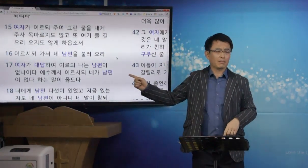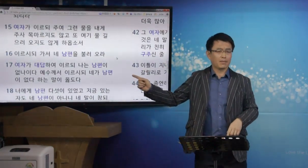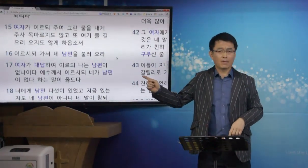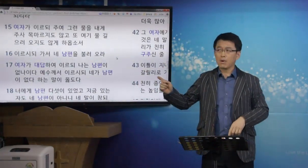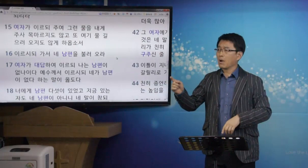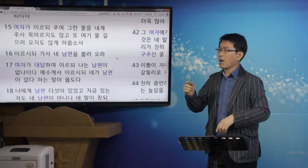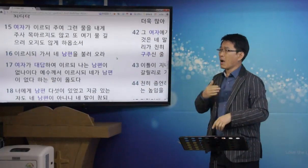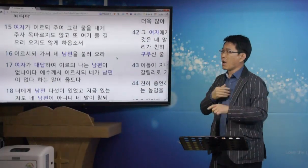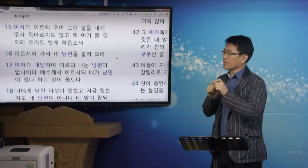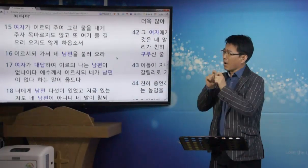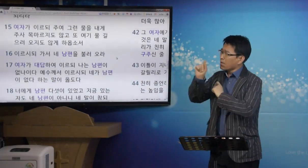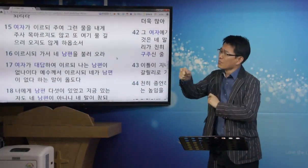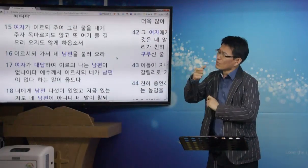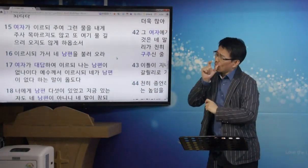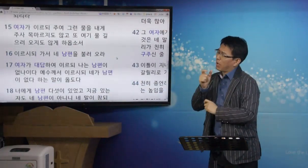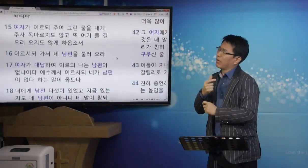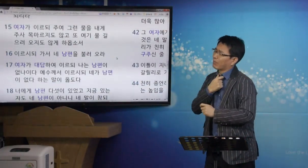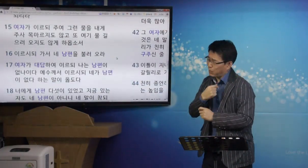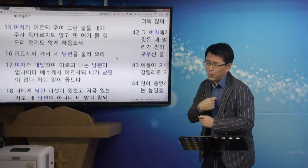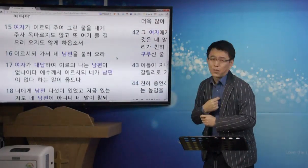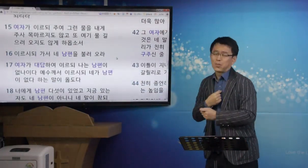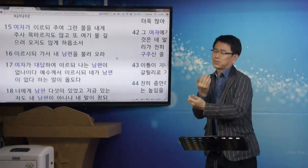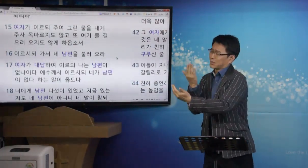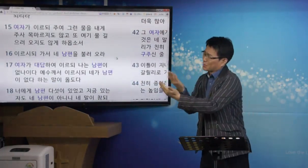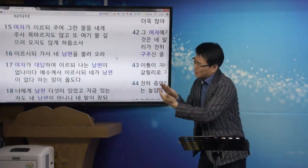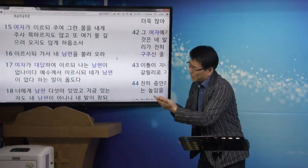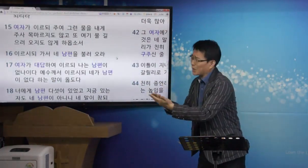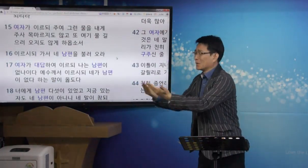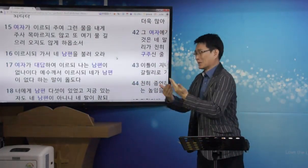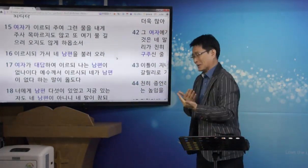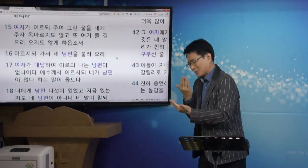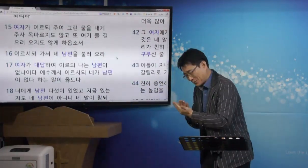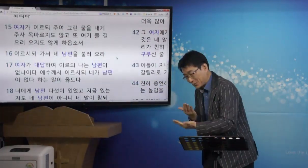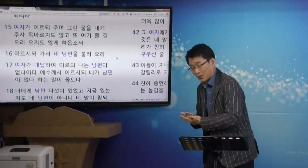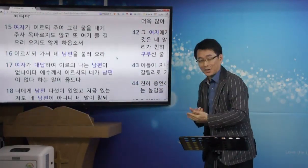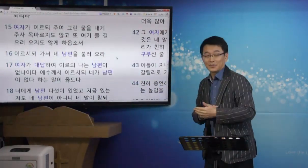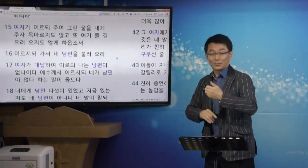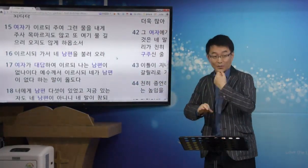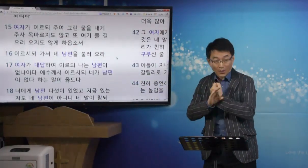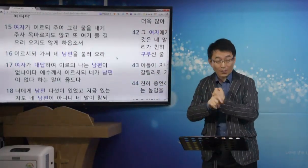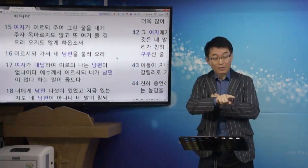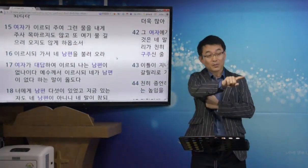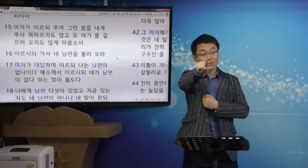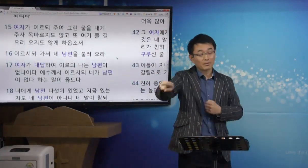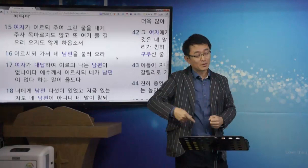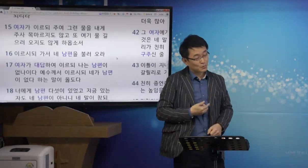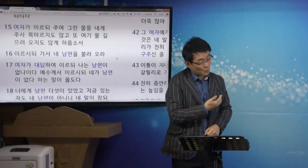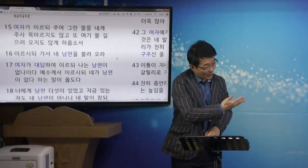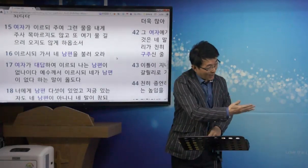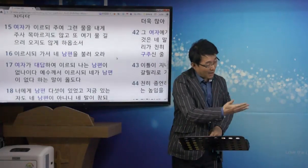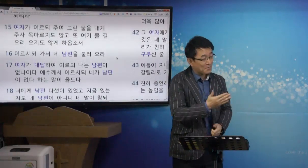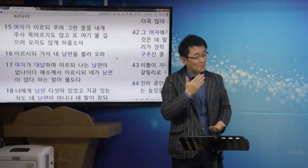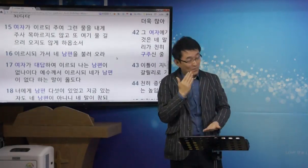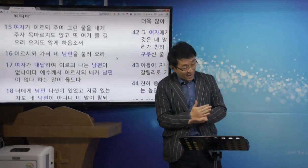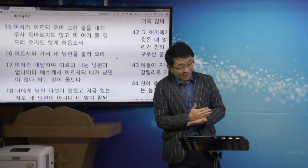답이 엉뚱합니다. 동문서답입니다. 영원한 물 좀 주십시오 라고 했는데 여러분들 같으면은